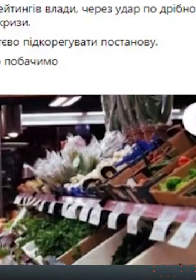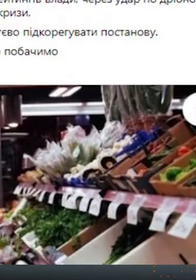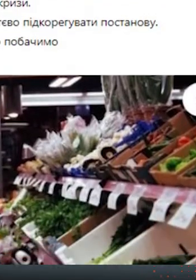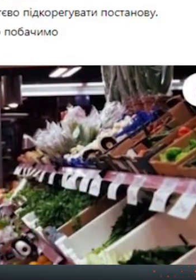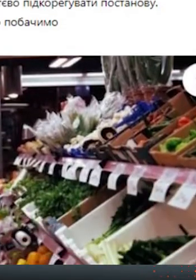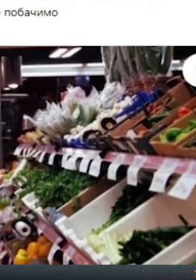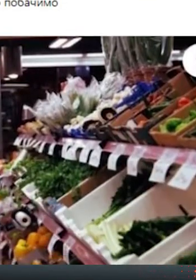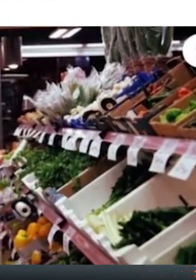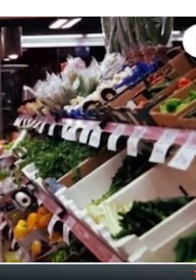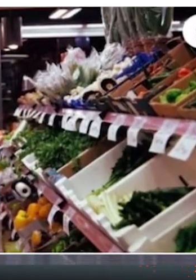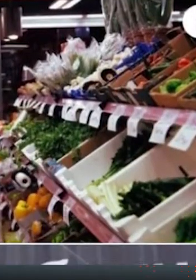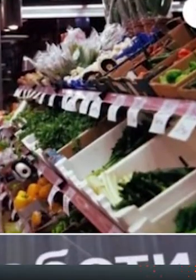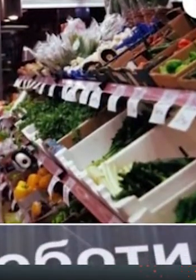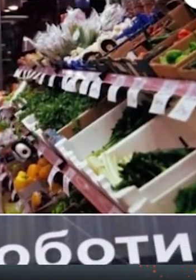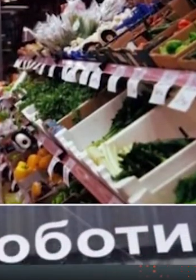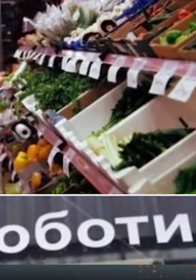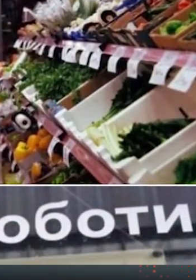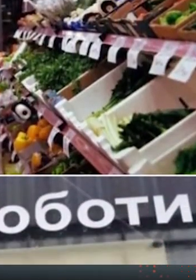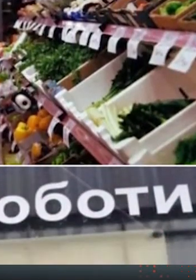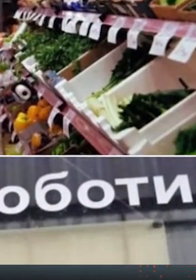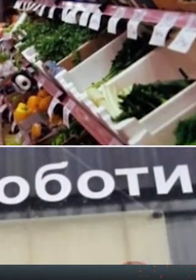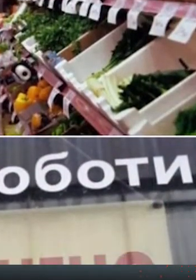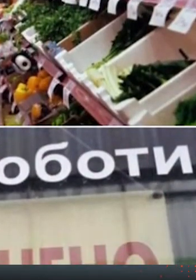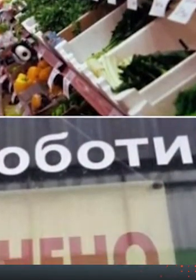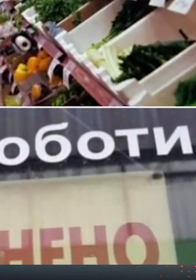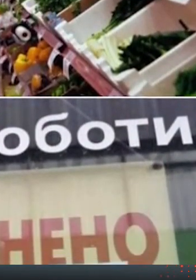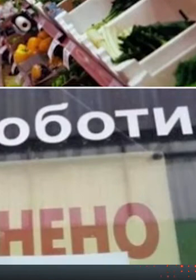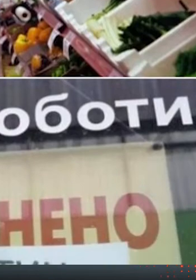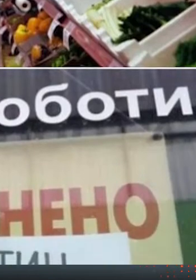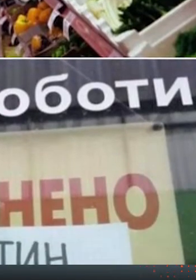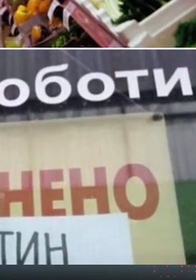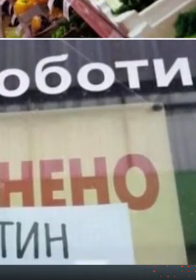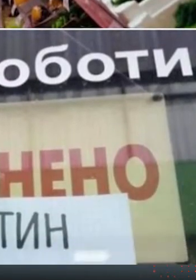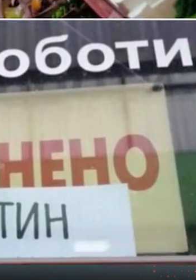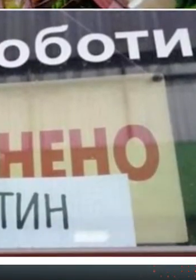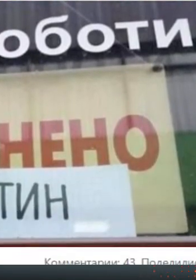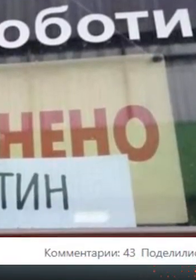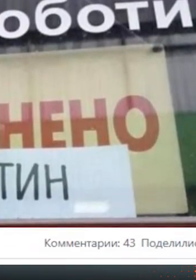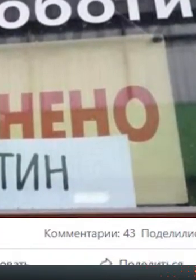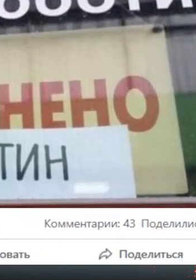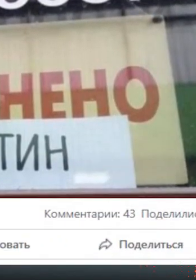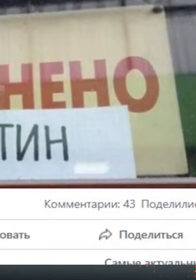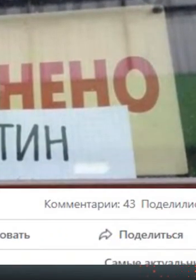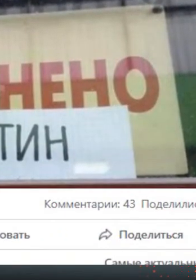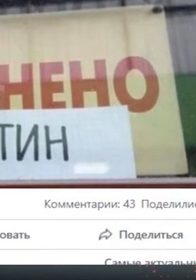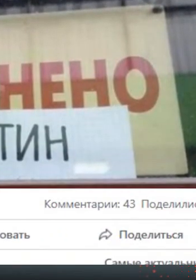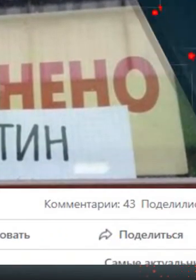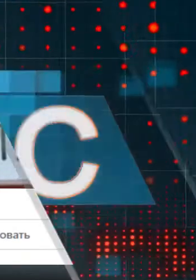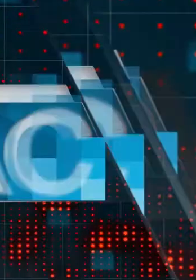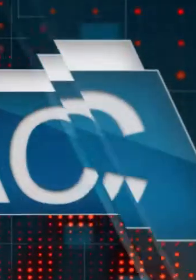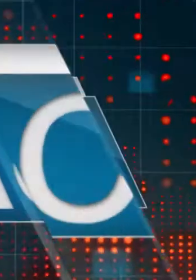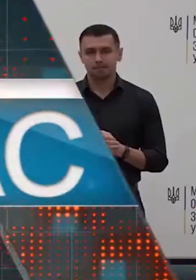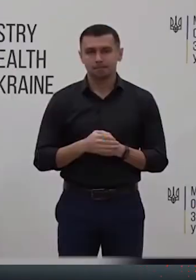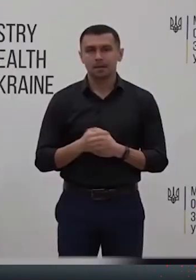в супермаркетах. Йдеться про побутову хімію, інструменти, одяг, лампочки та батарейки. Чиновник цю інформацію